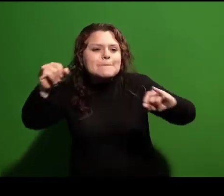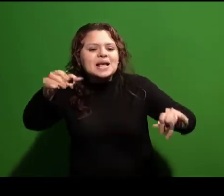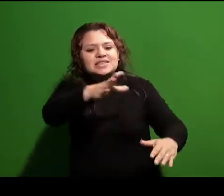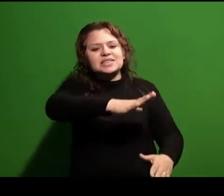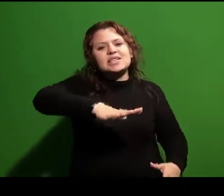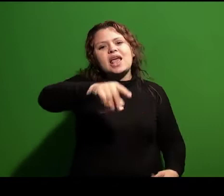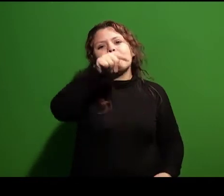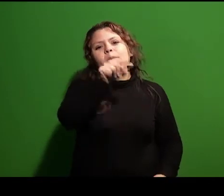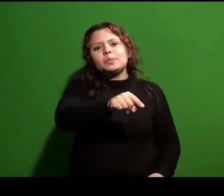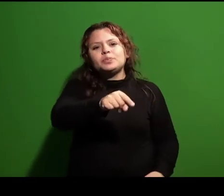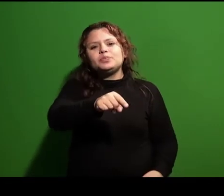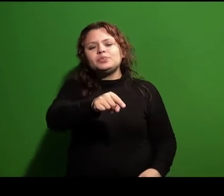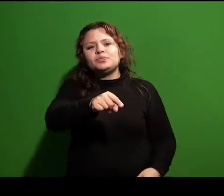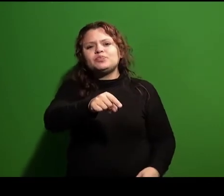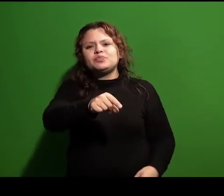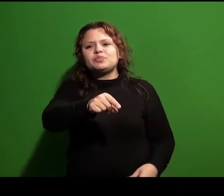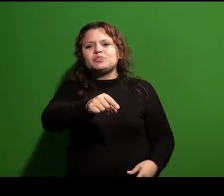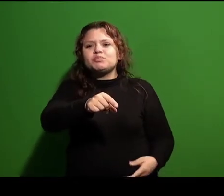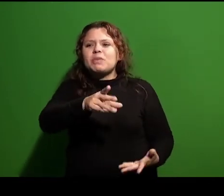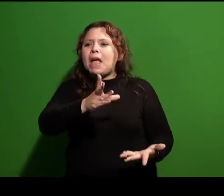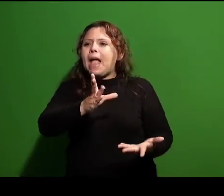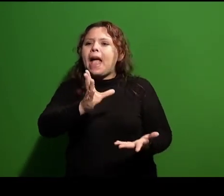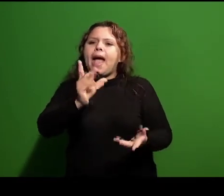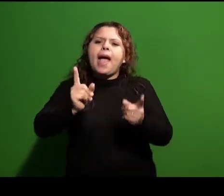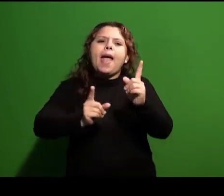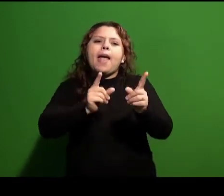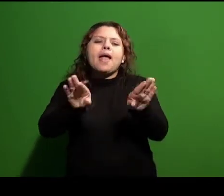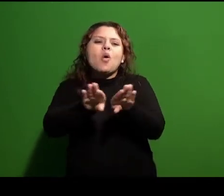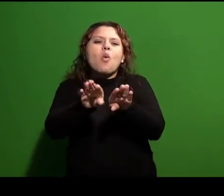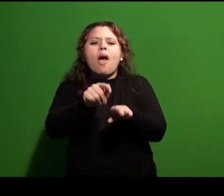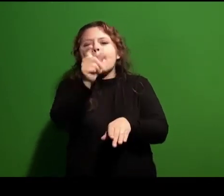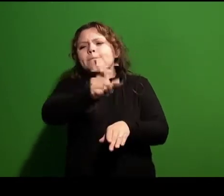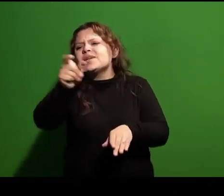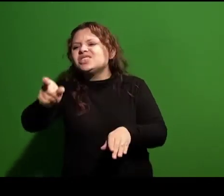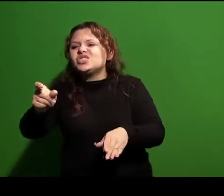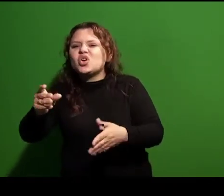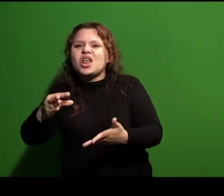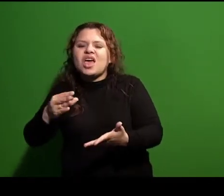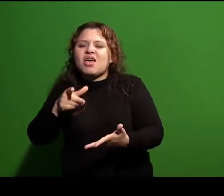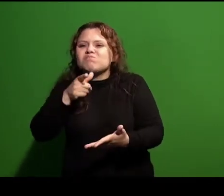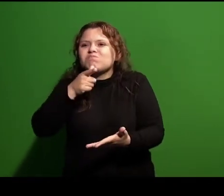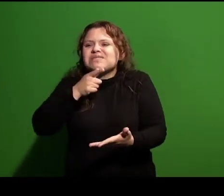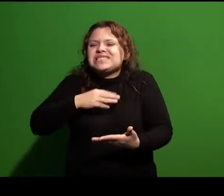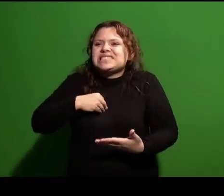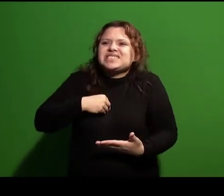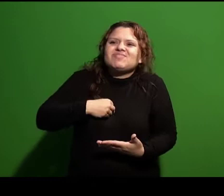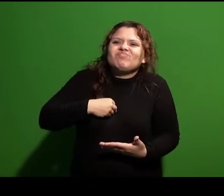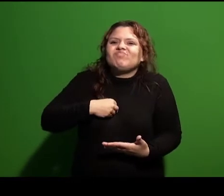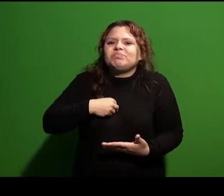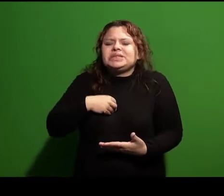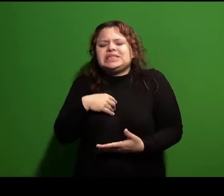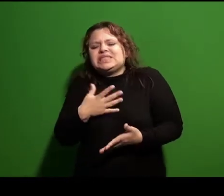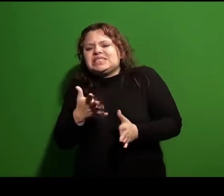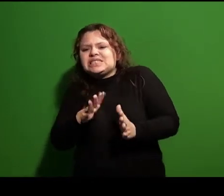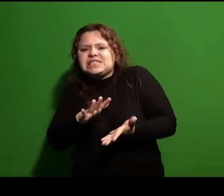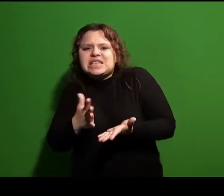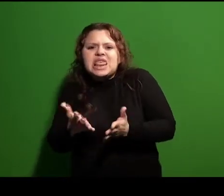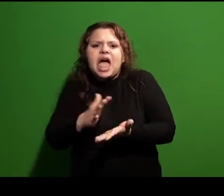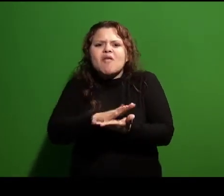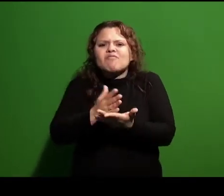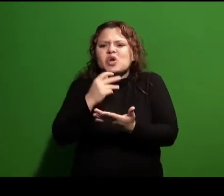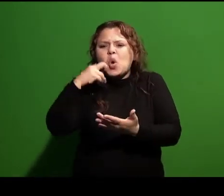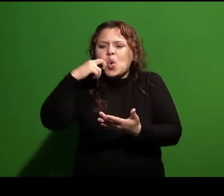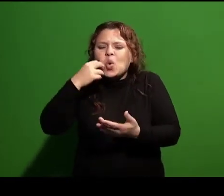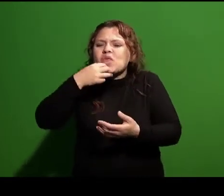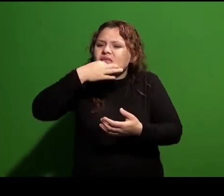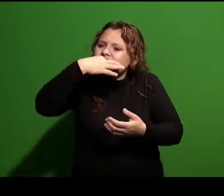más decididamente a aquellos cuya experiencia religiosa es insípida, que no dan un decidido testimonio a